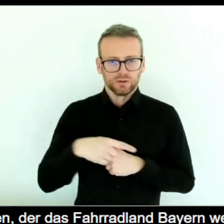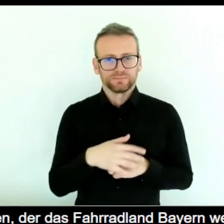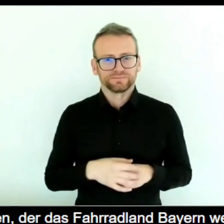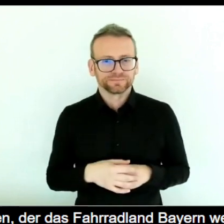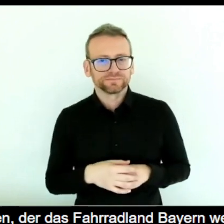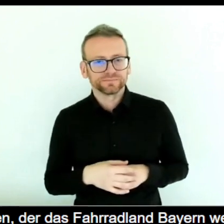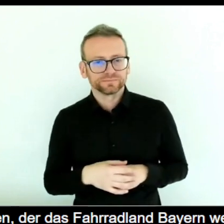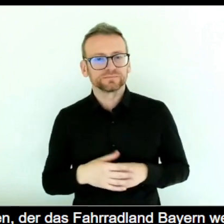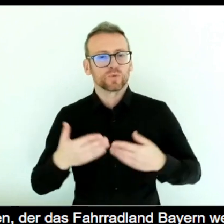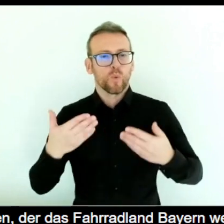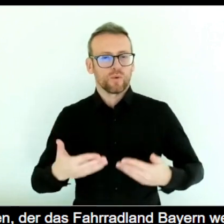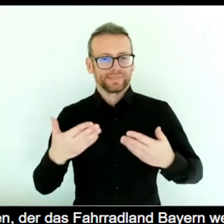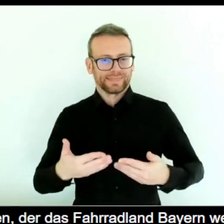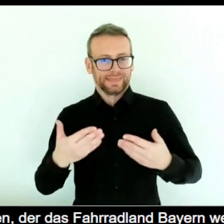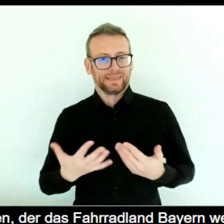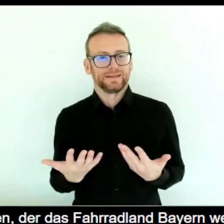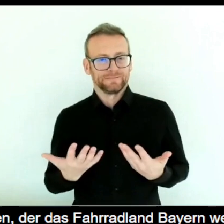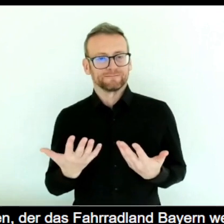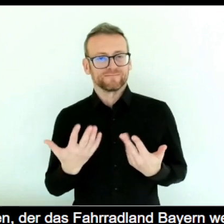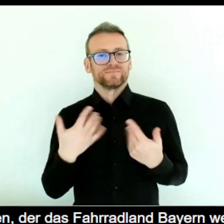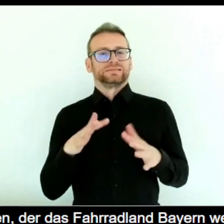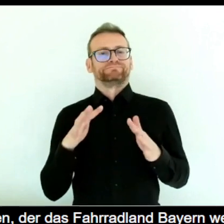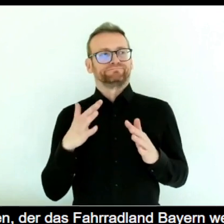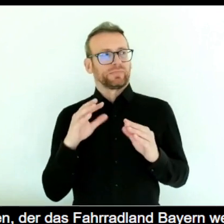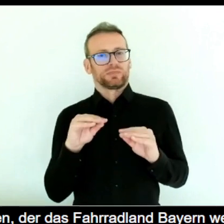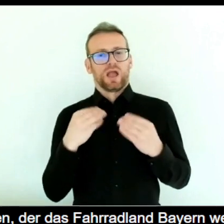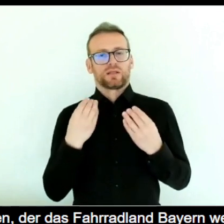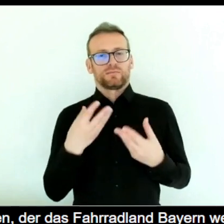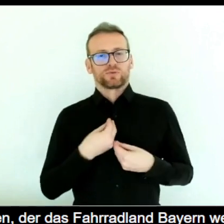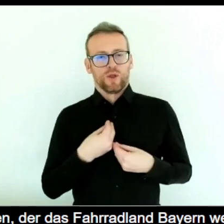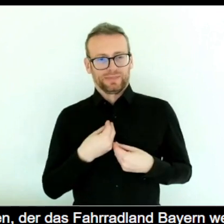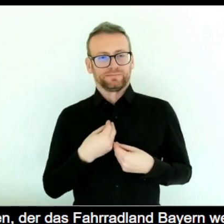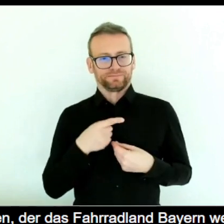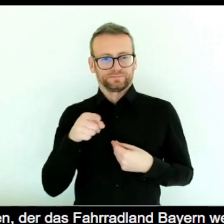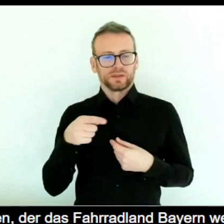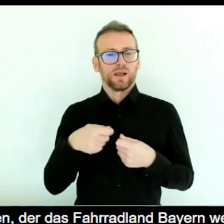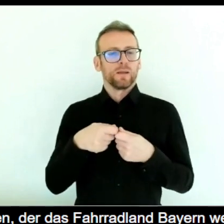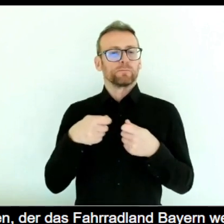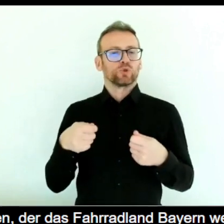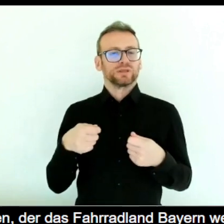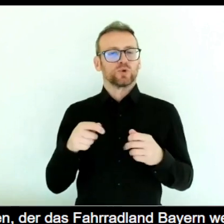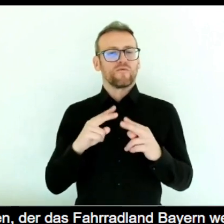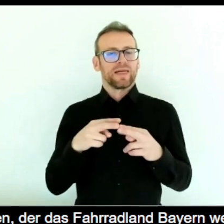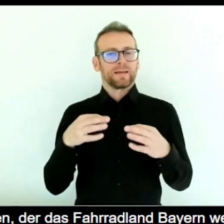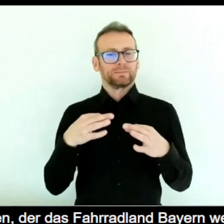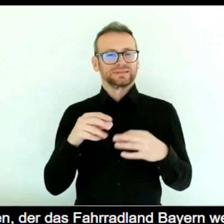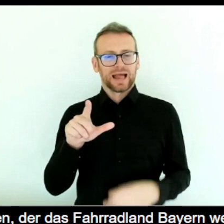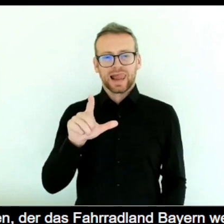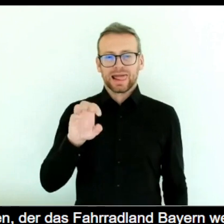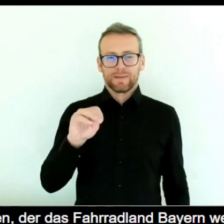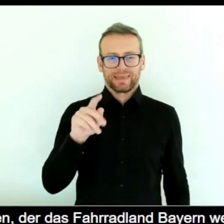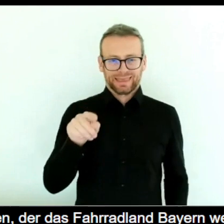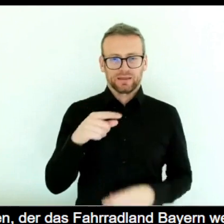einen Stopp der Autobahnbauten fordert. Also keine Neubaumaßnahmen. Alles, was in der Pipeline als